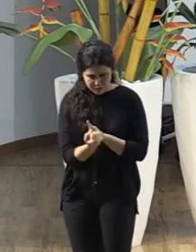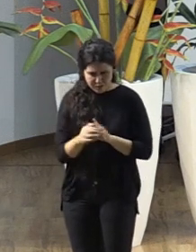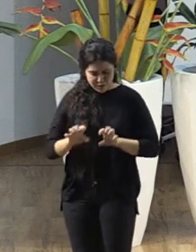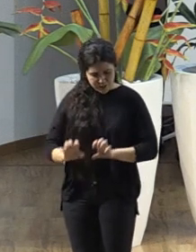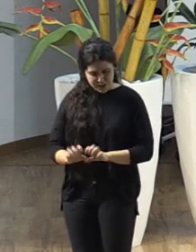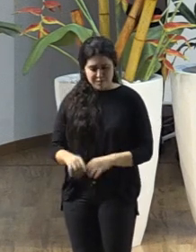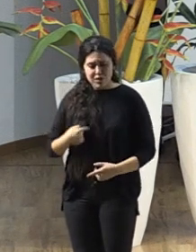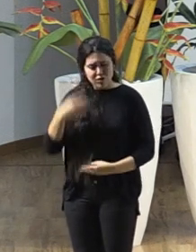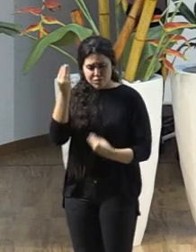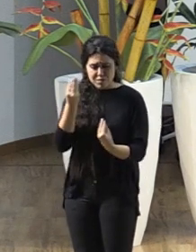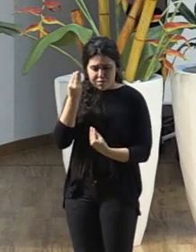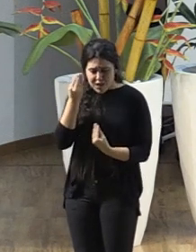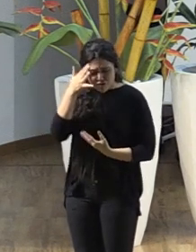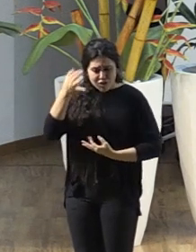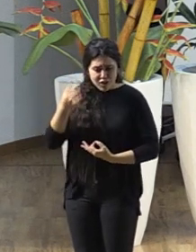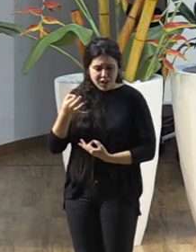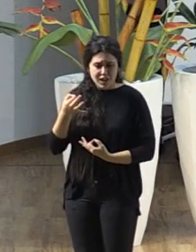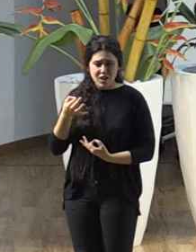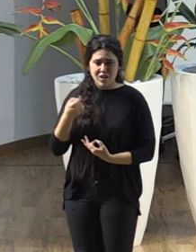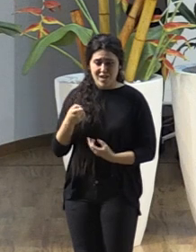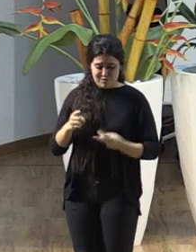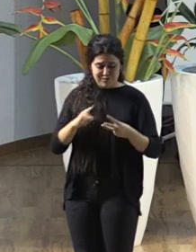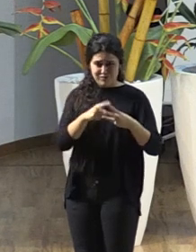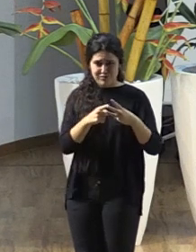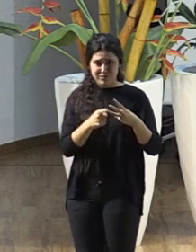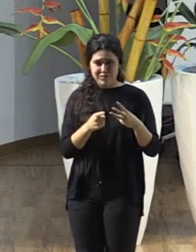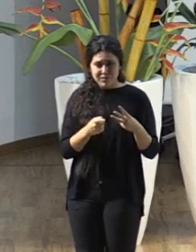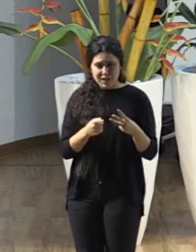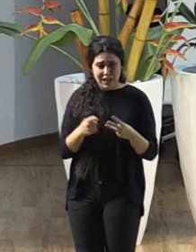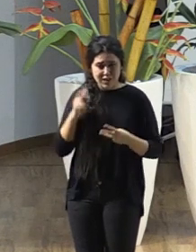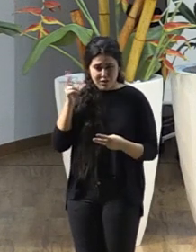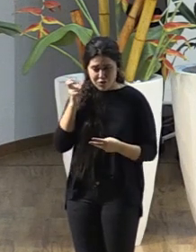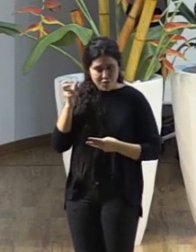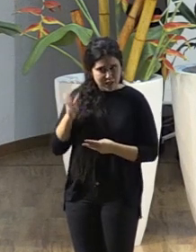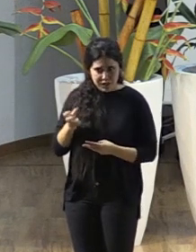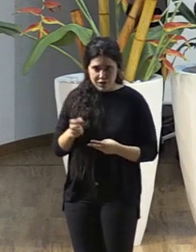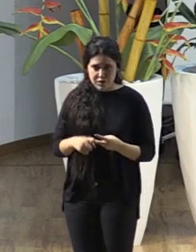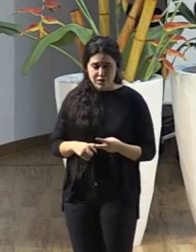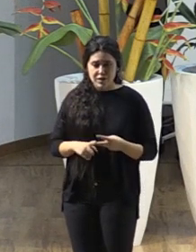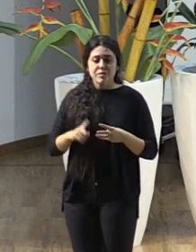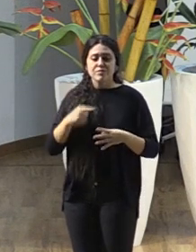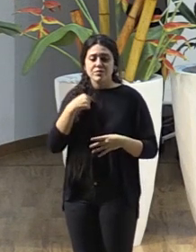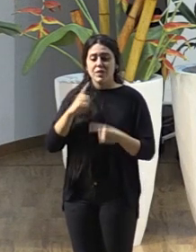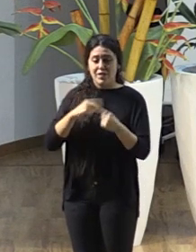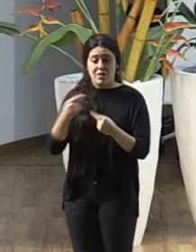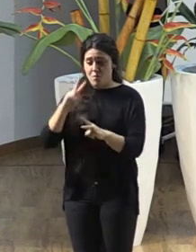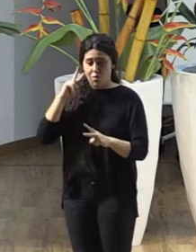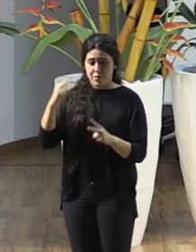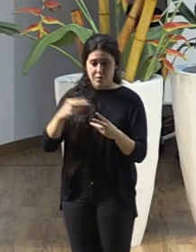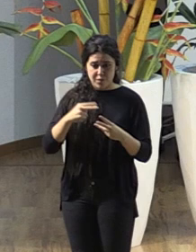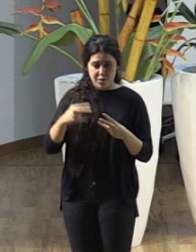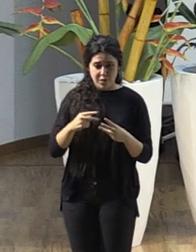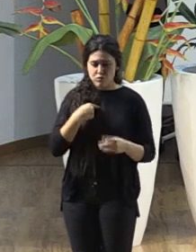Y creo que estas tres dimensiones, luego para ir a la pregunta, yo lo he